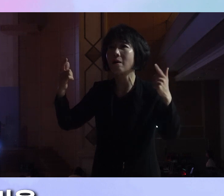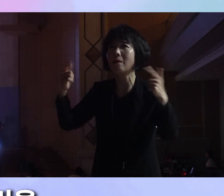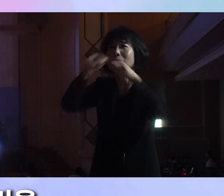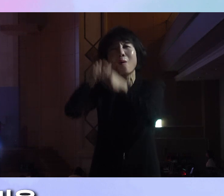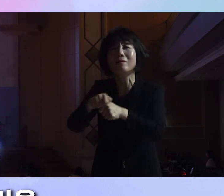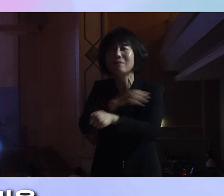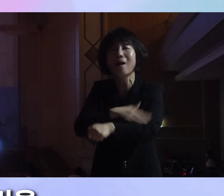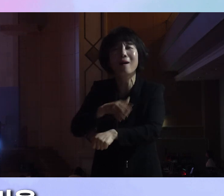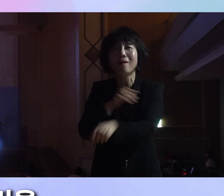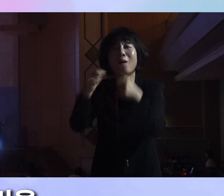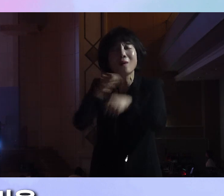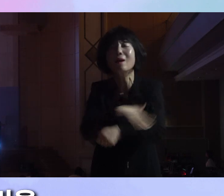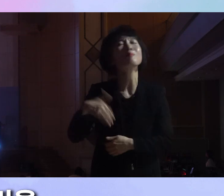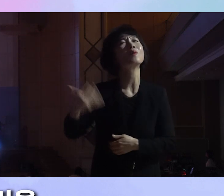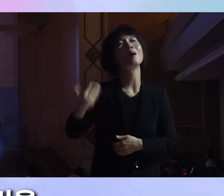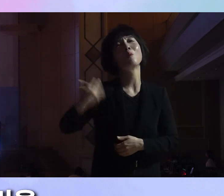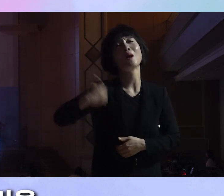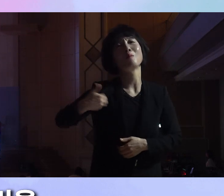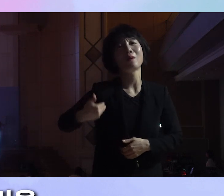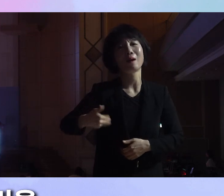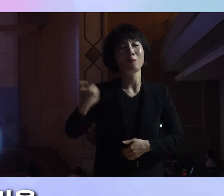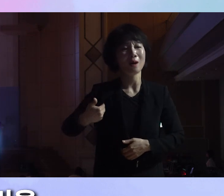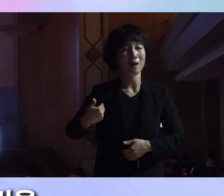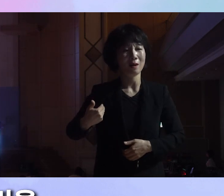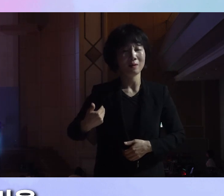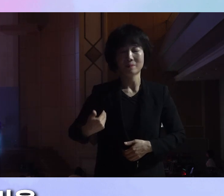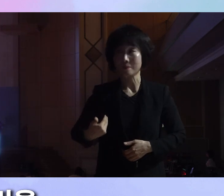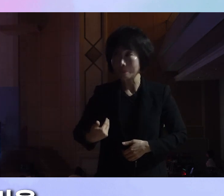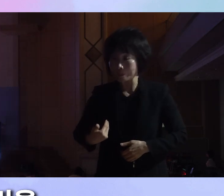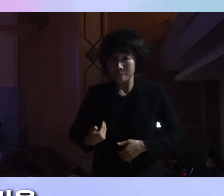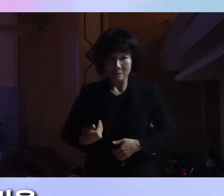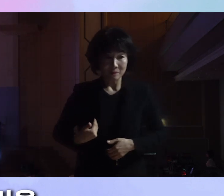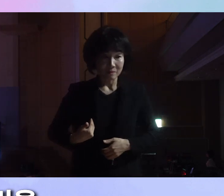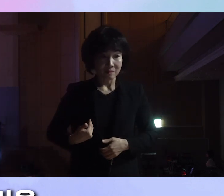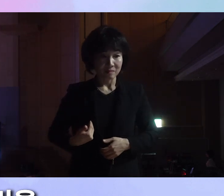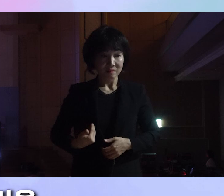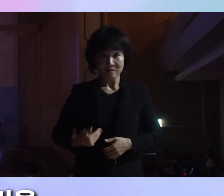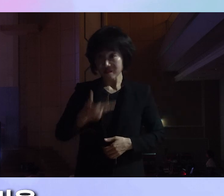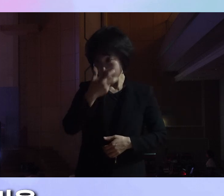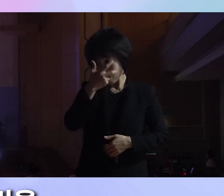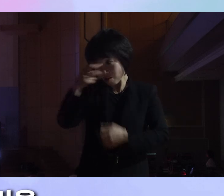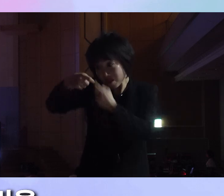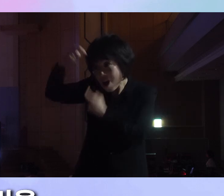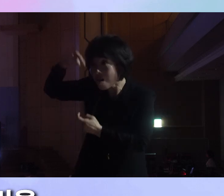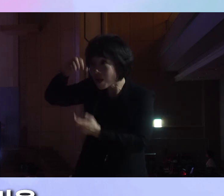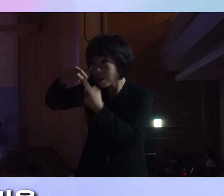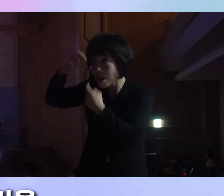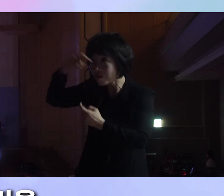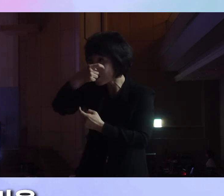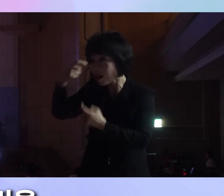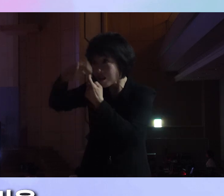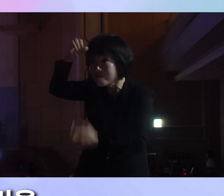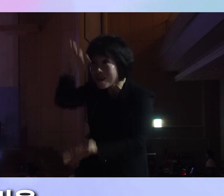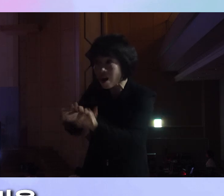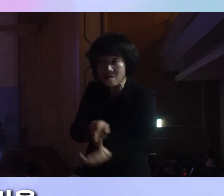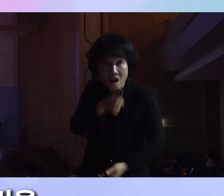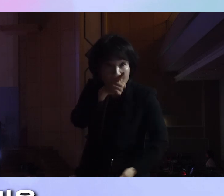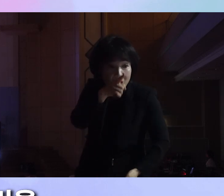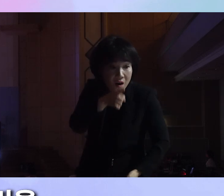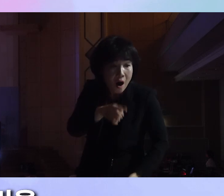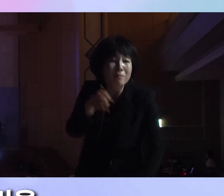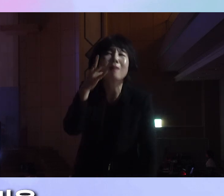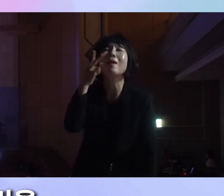모르겠어요. 모두 무기를 들었고 네, 자면서 그걸 다 봤다. 그게